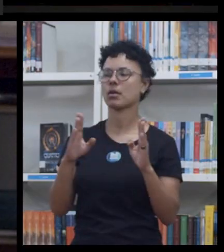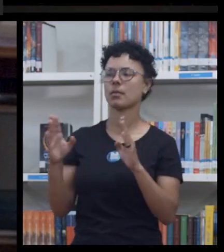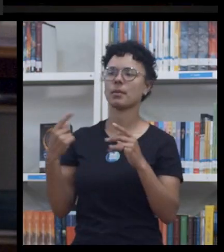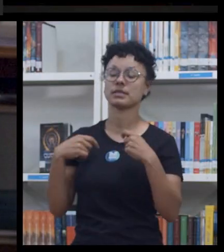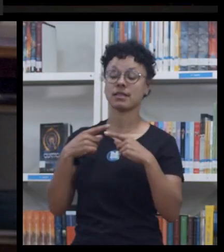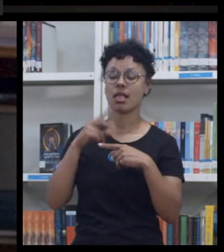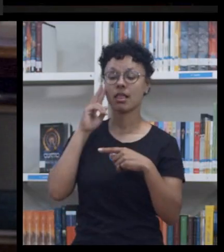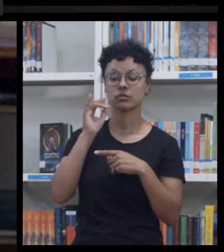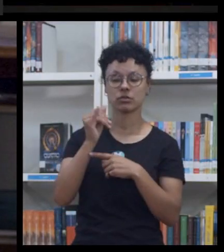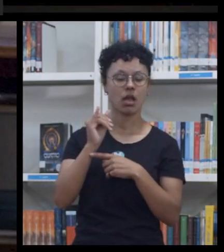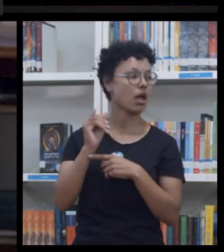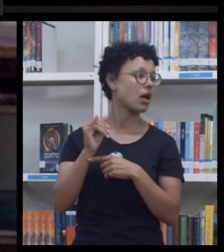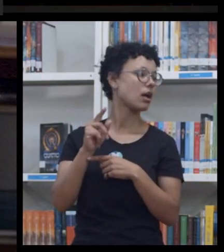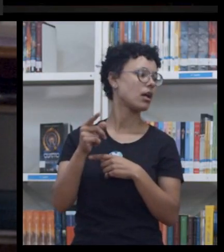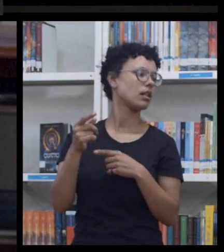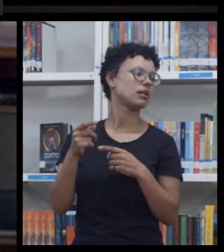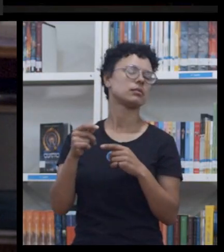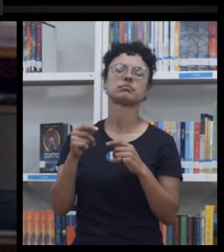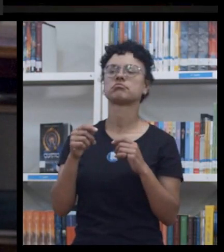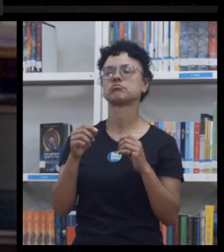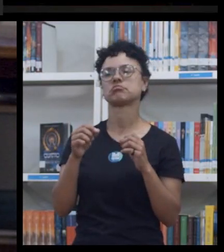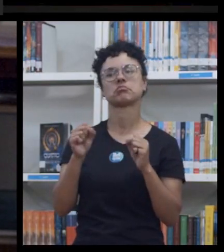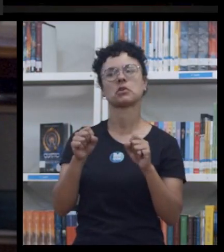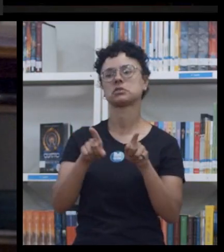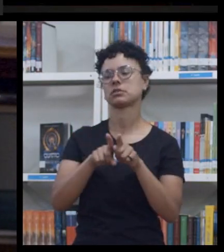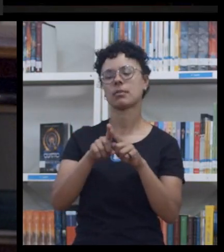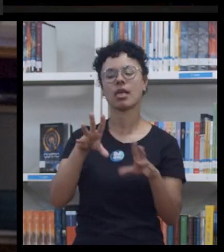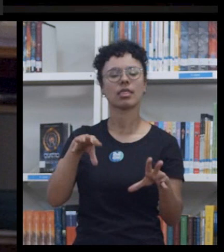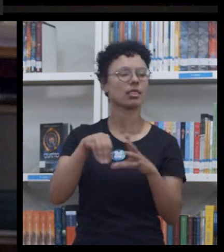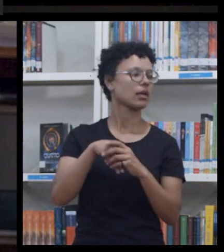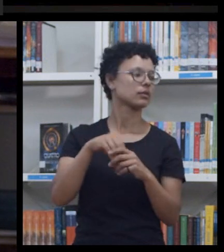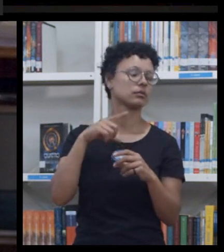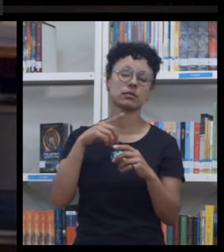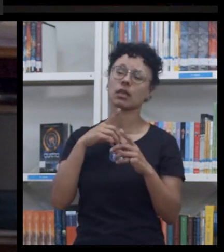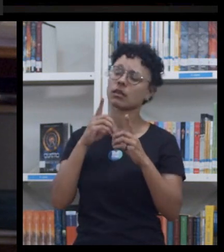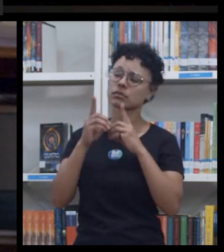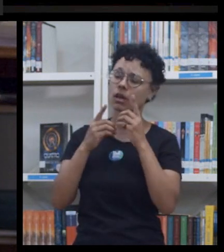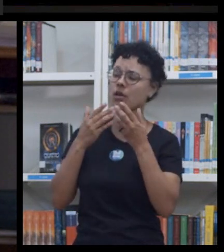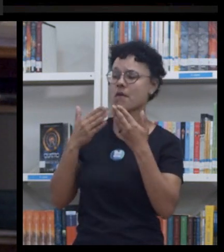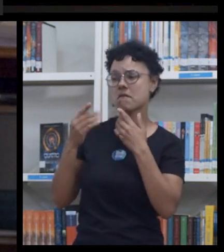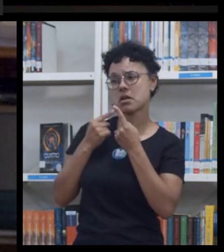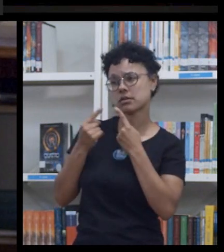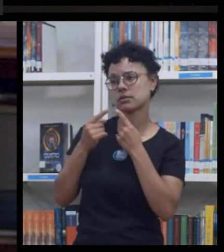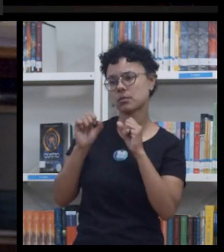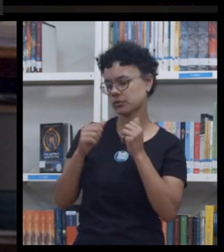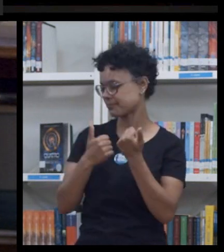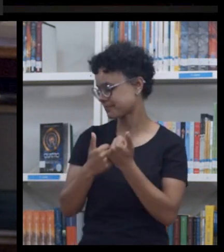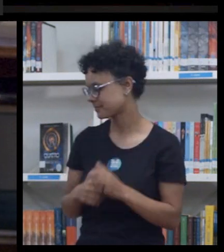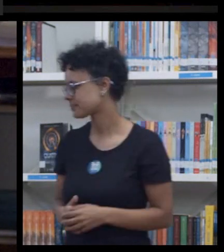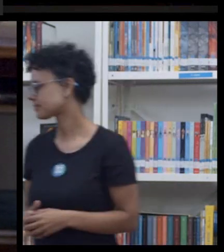narrativa, ela pode ter, inclusive, diálogo. Ou pode ser